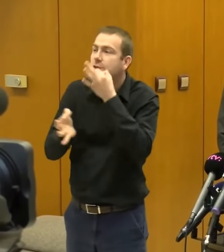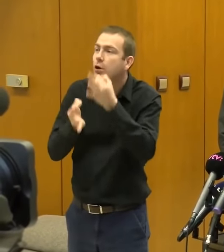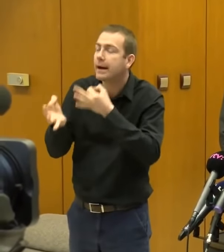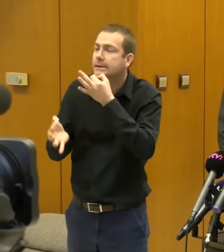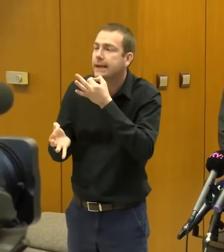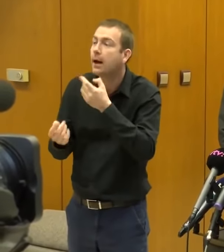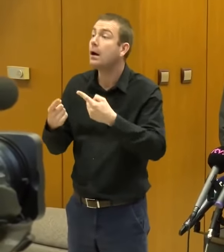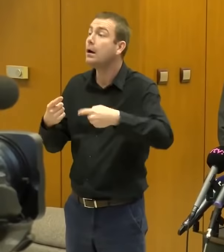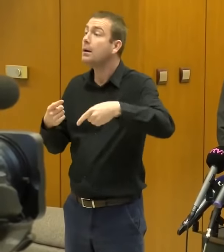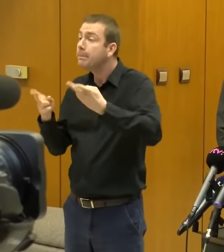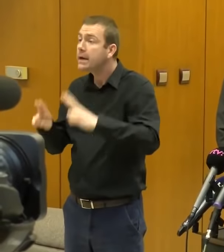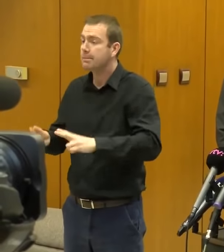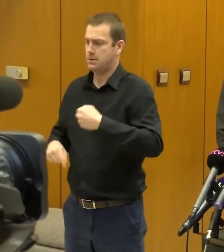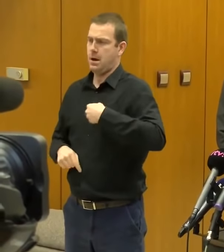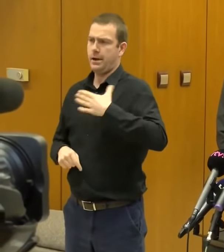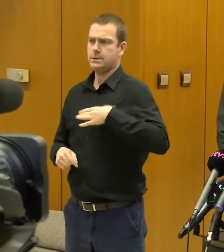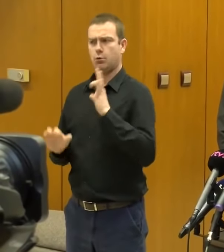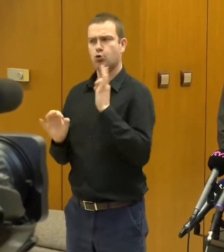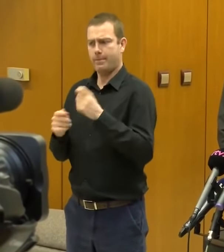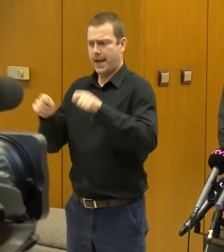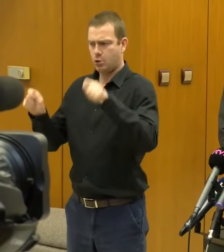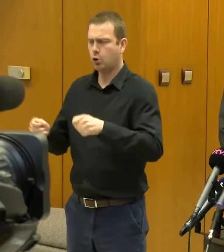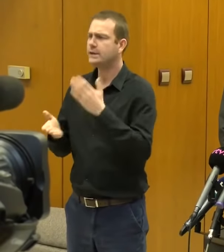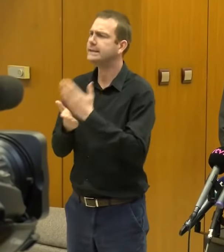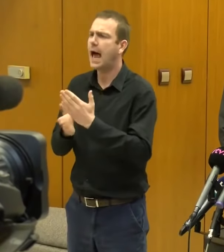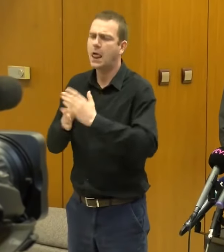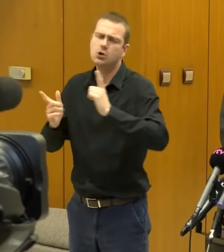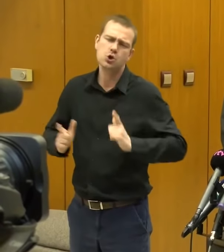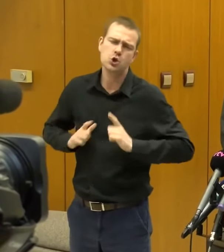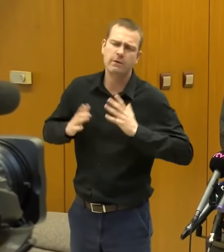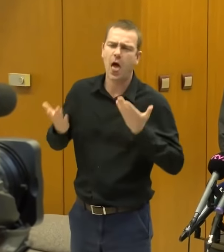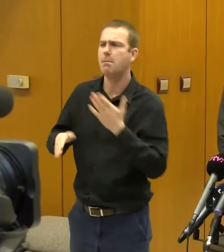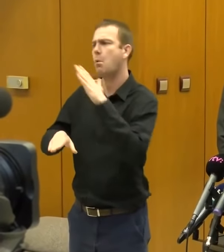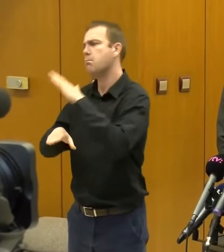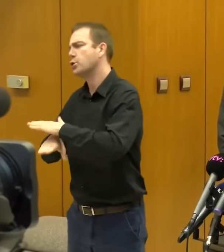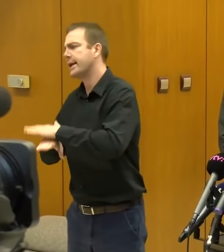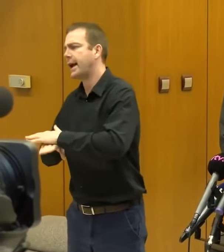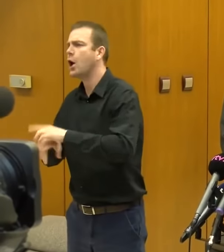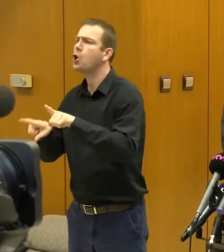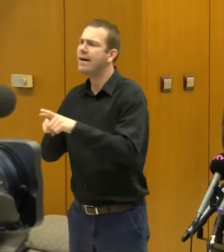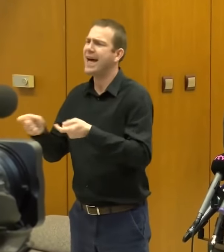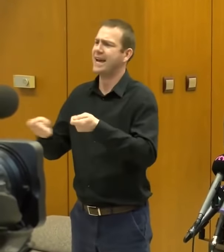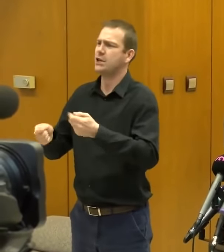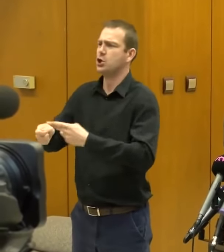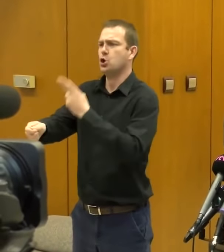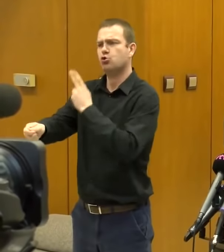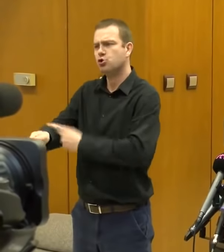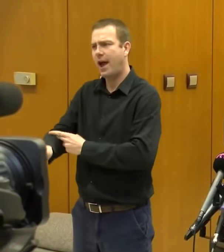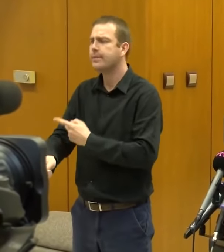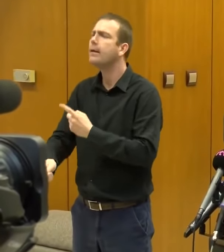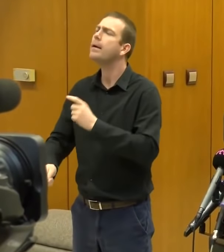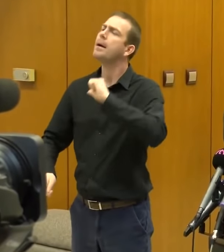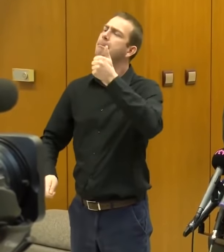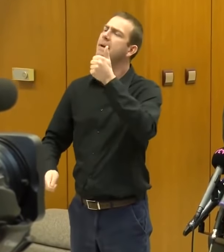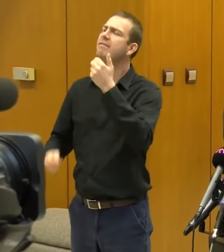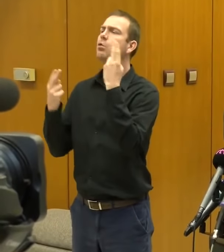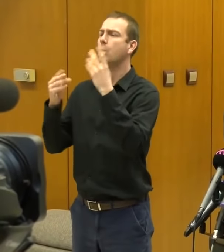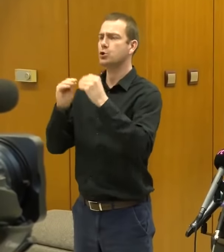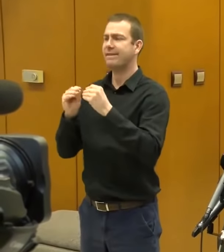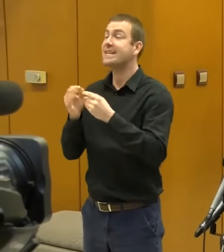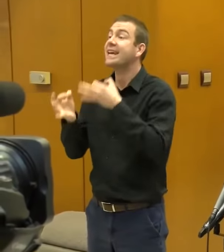dobre rozhodnúť, vždy v živote, v podnikaní, aj pri riadení štátu, musíte mať v prvom rade všetky informácie na jednom